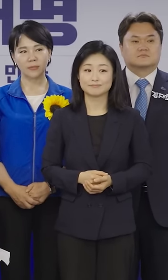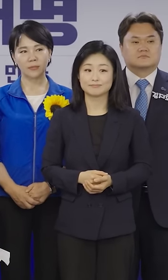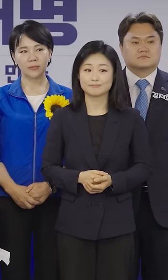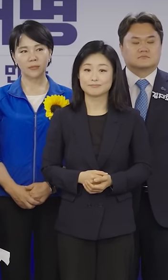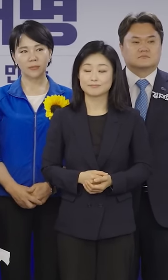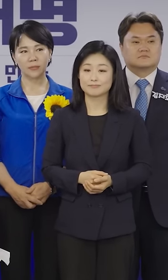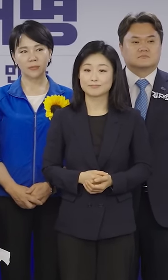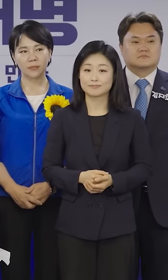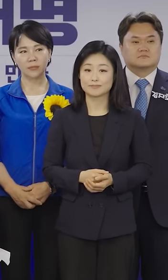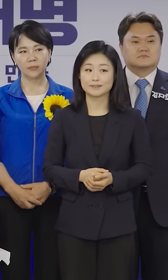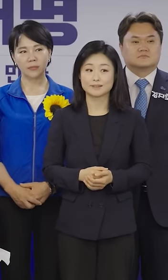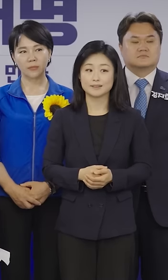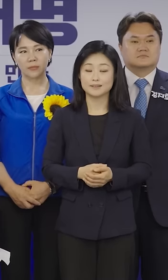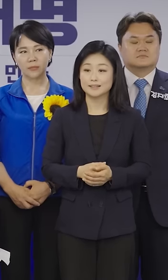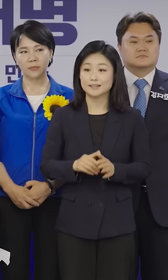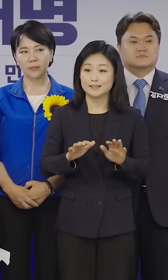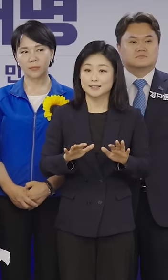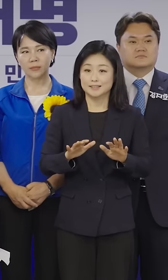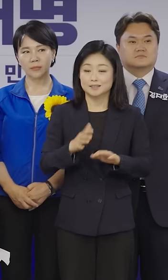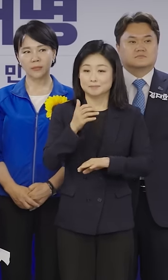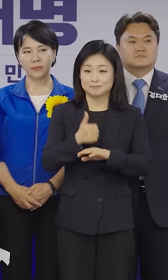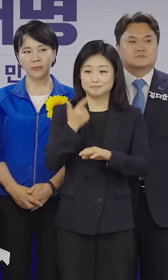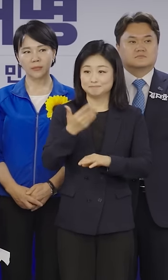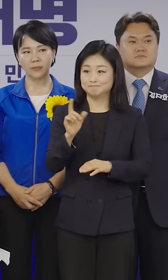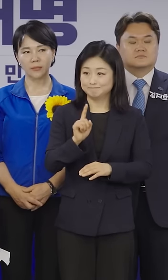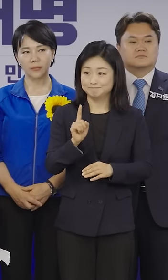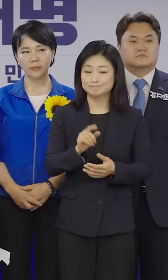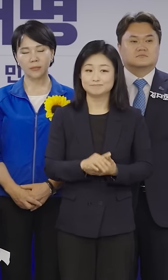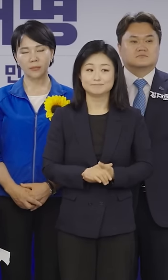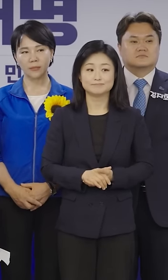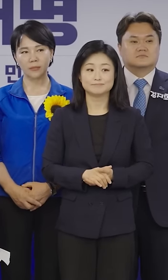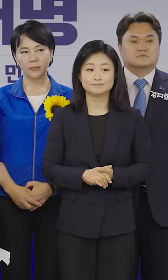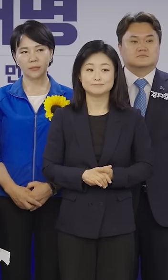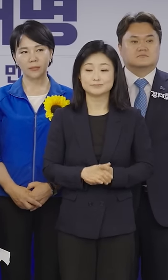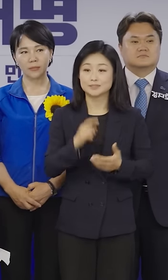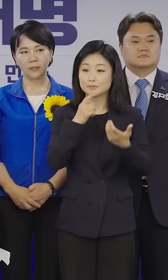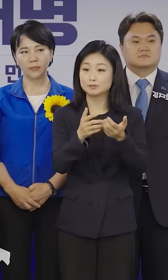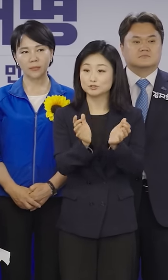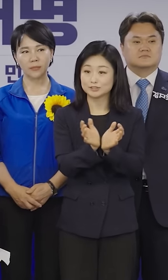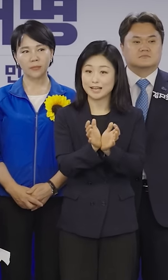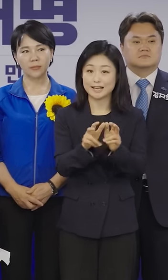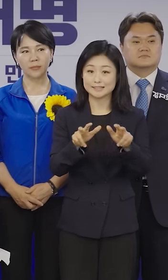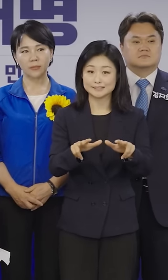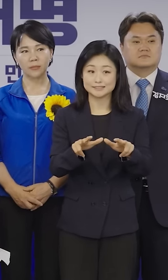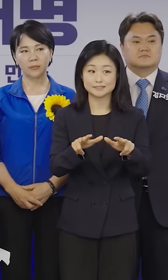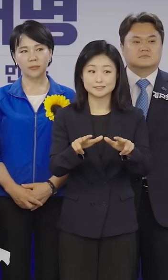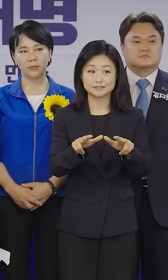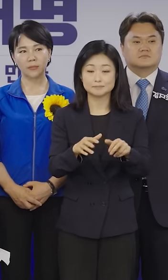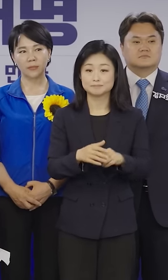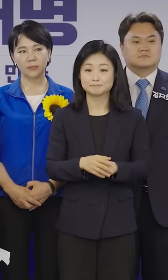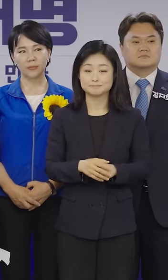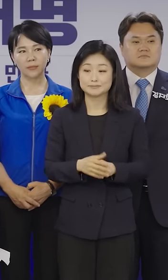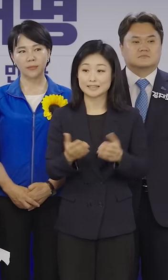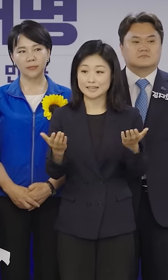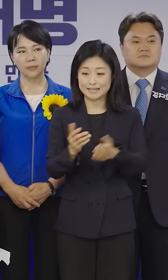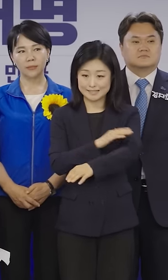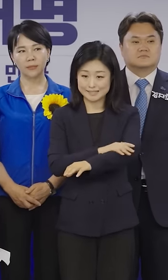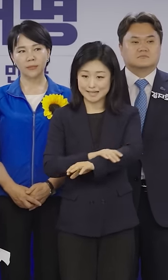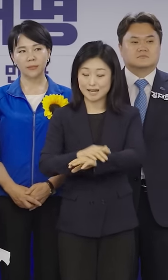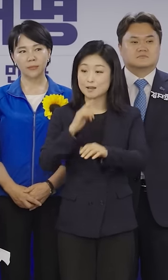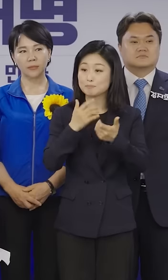합니다. 원론적인 질문으로 마무리될 것 같은데 이제 원래 민주당이 지금 성과를 내는